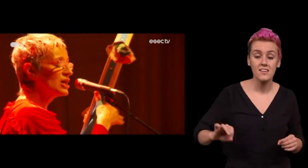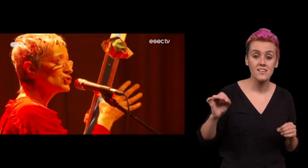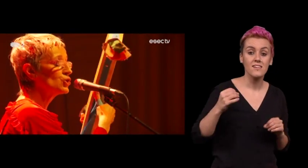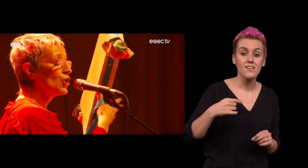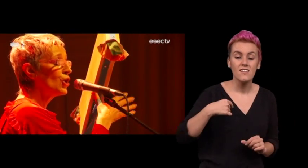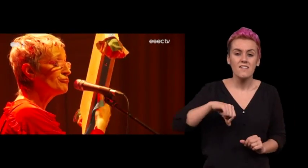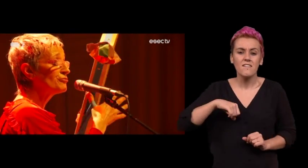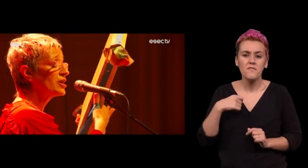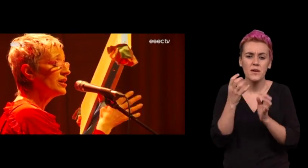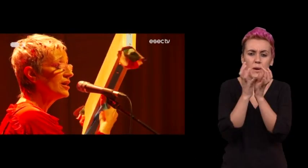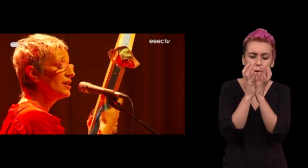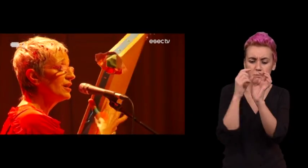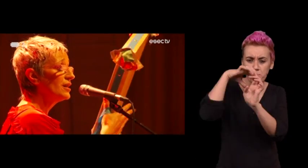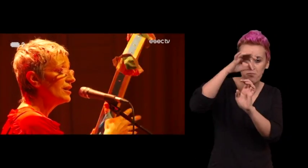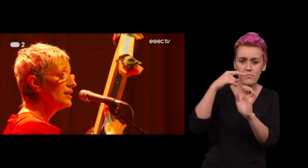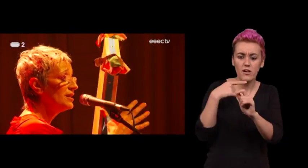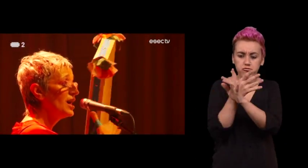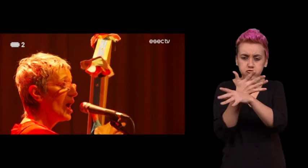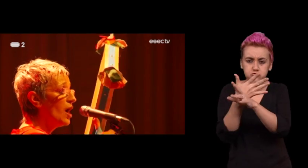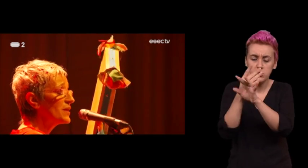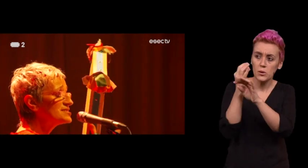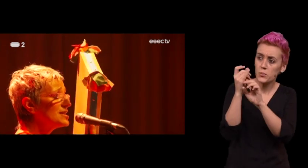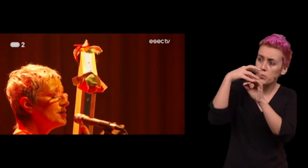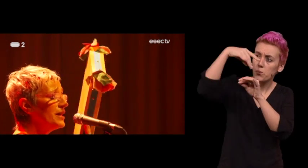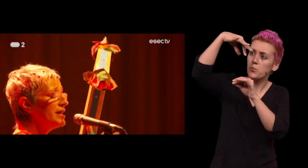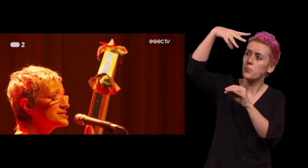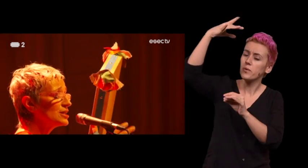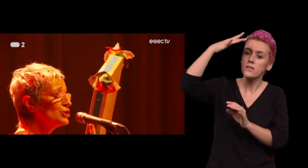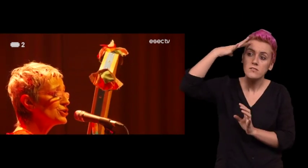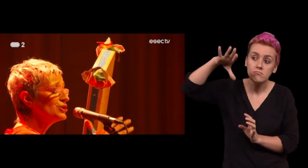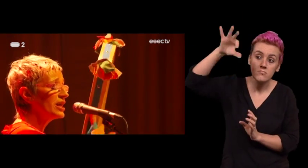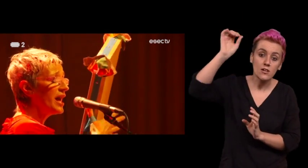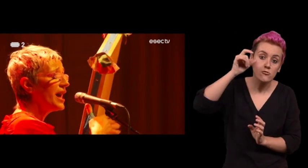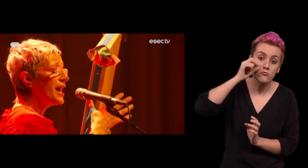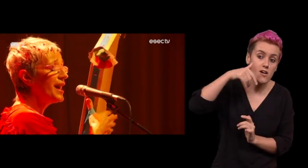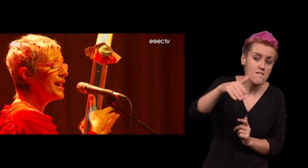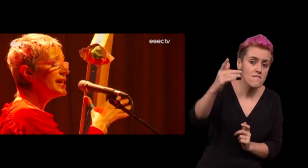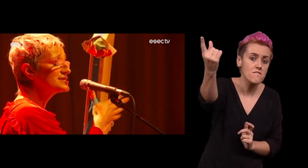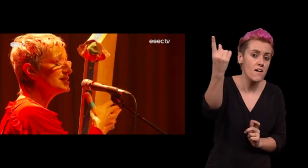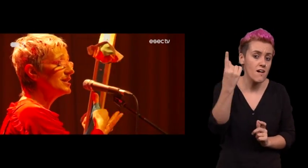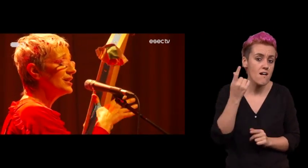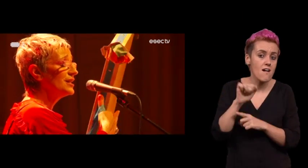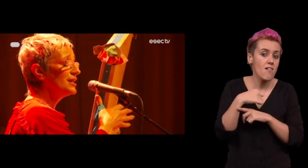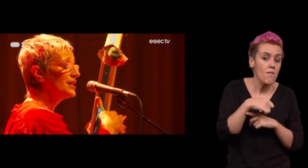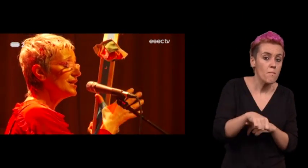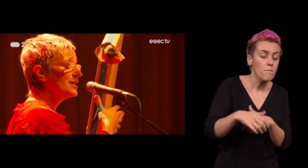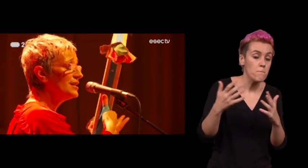uma alcachofra para saber se ele